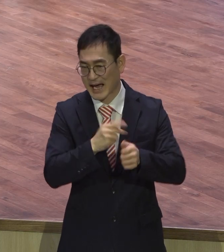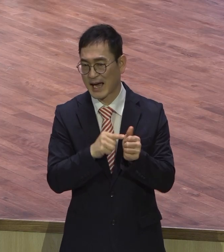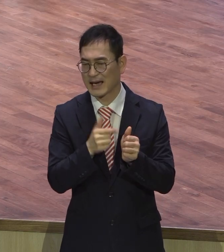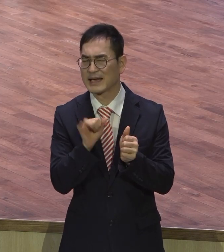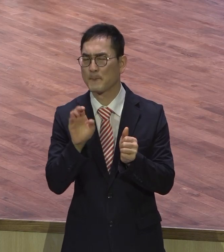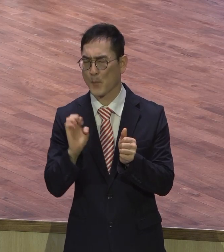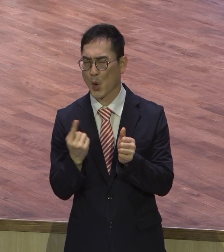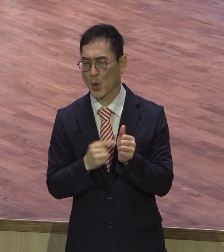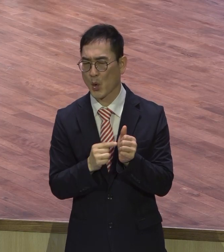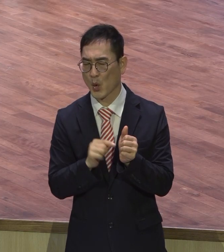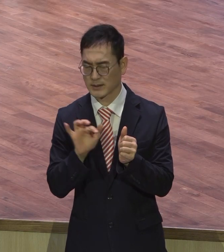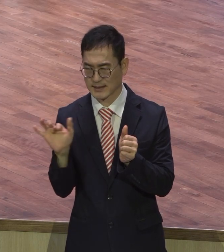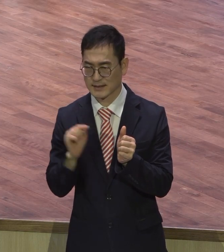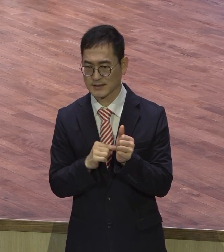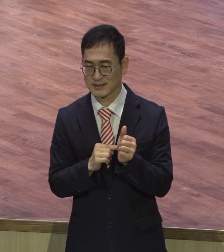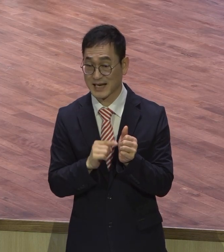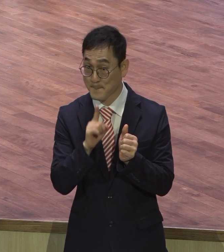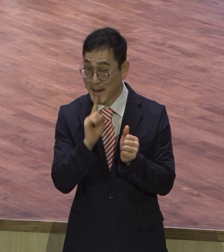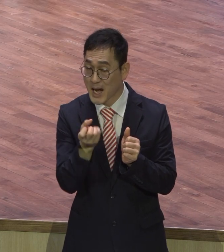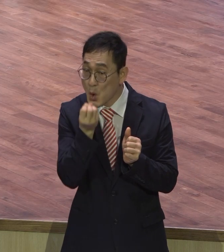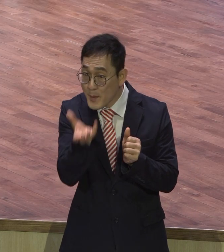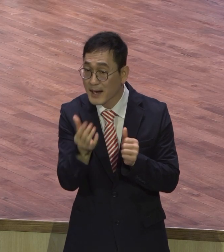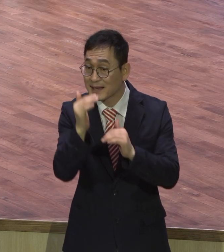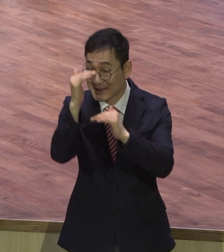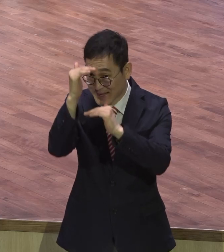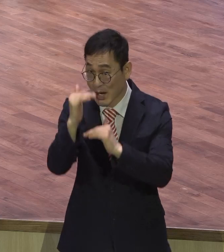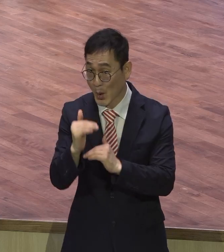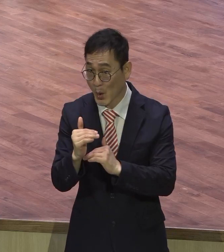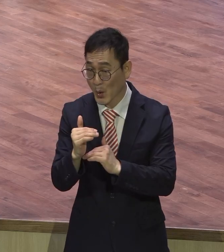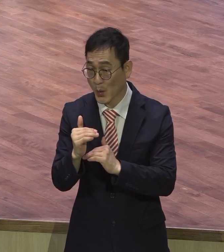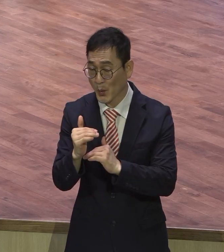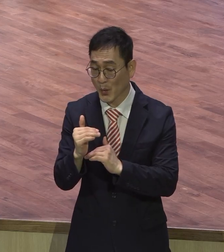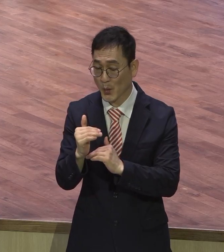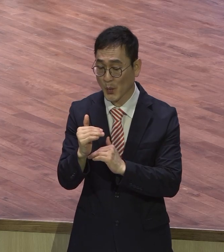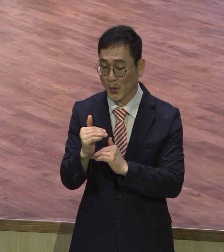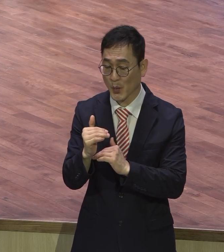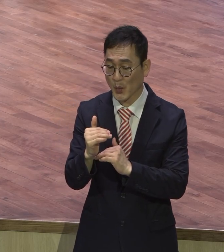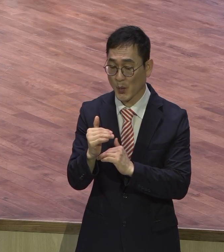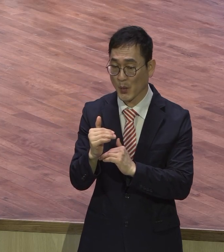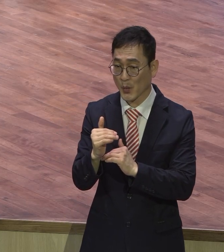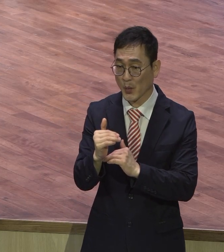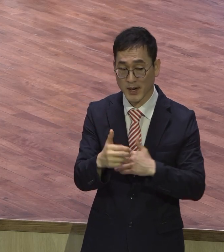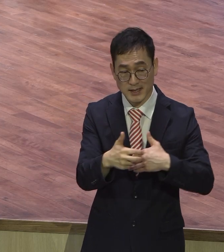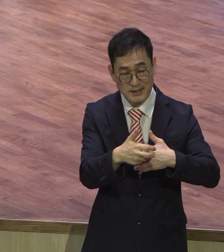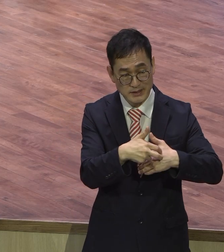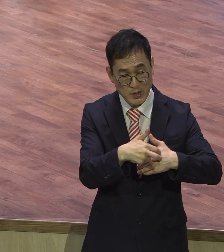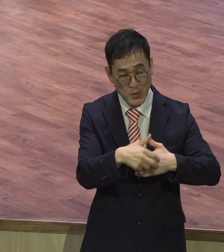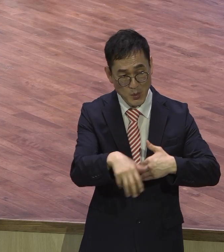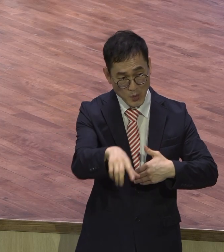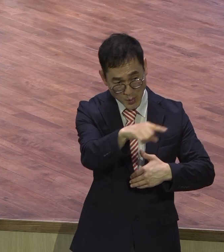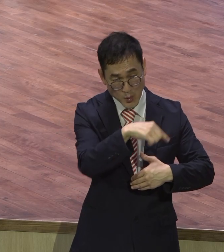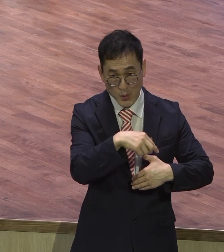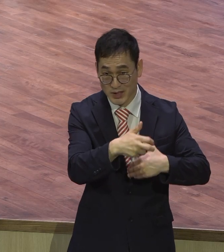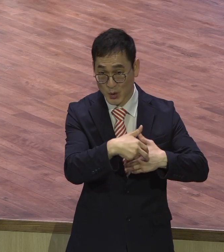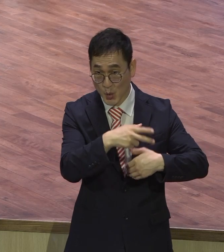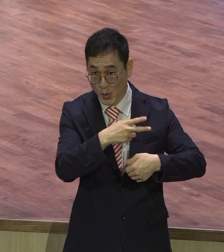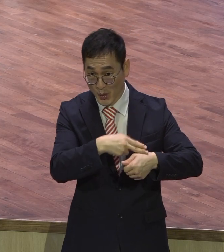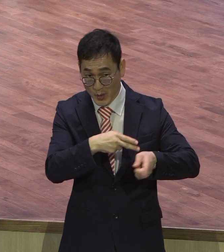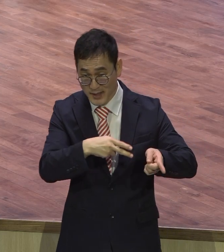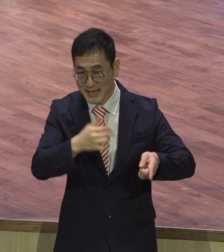히포크라테스 그가 한 말을 그가 한 말을 의료의 윤리적